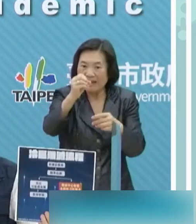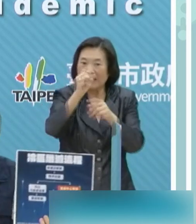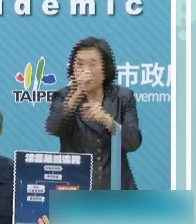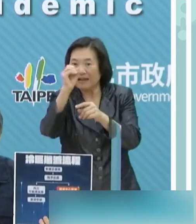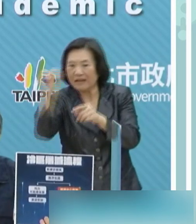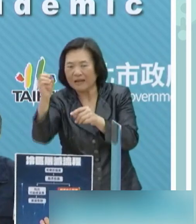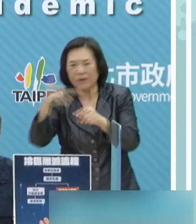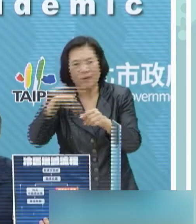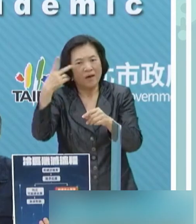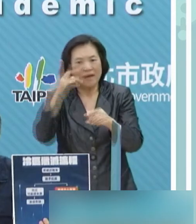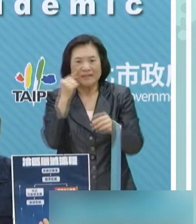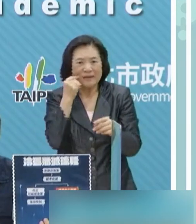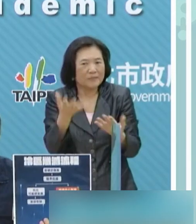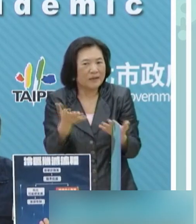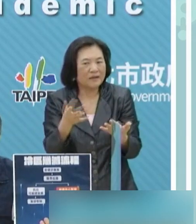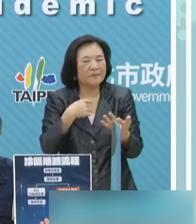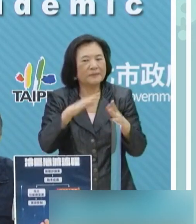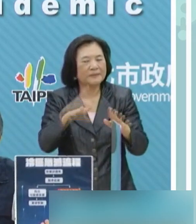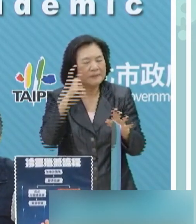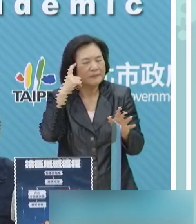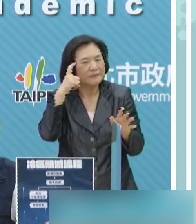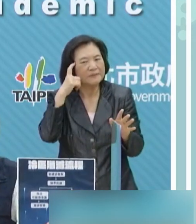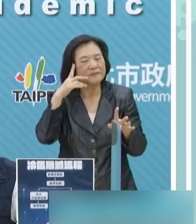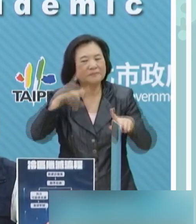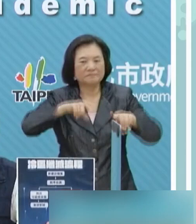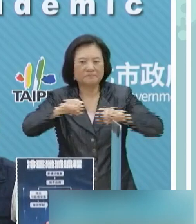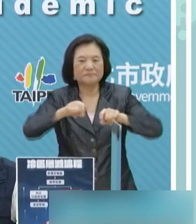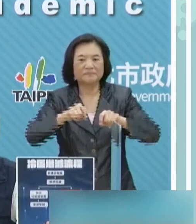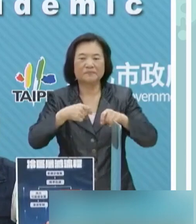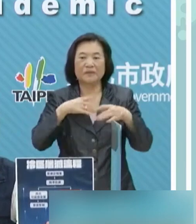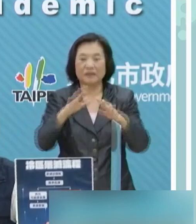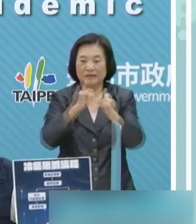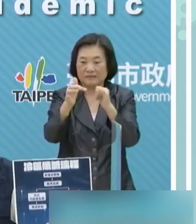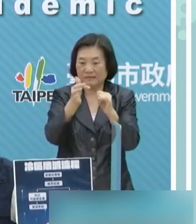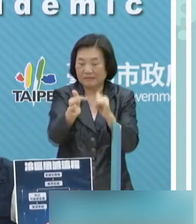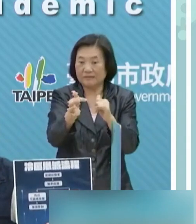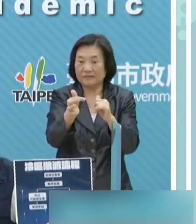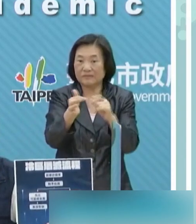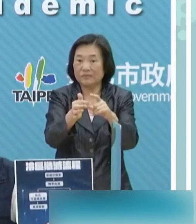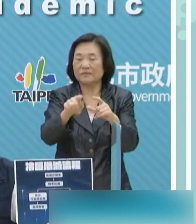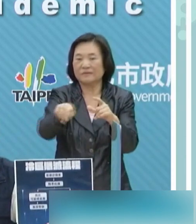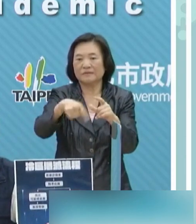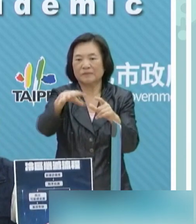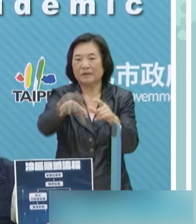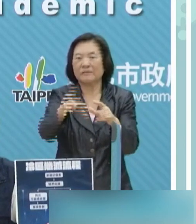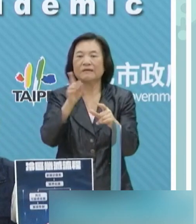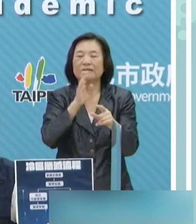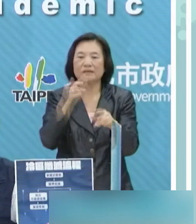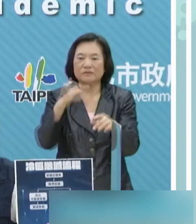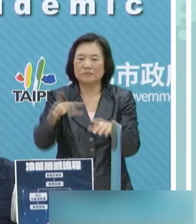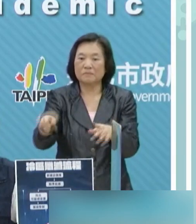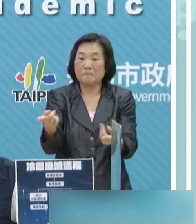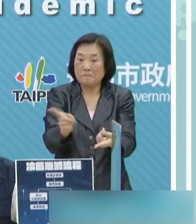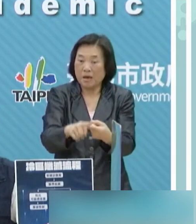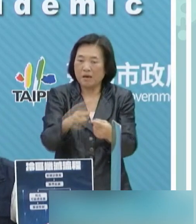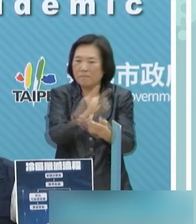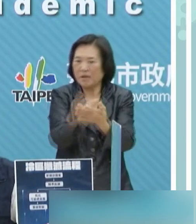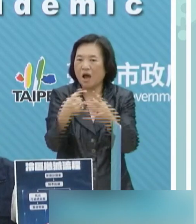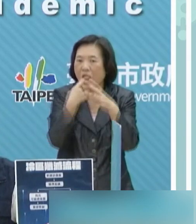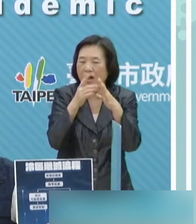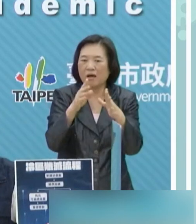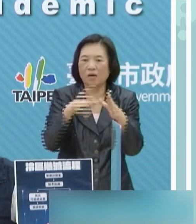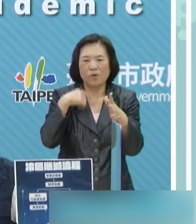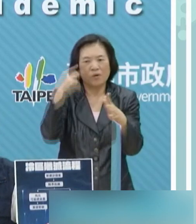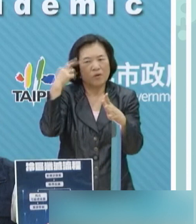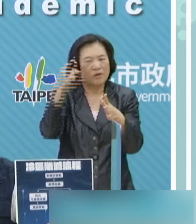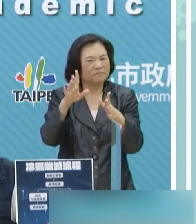的情况应该是减少。那么，在这个确诊案例后开始是慢慢在变少的时